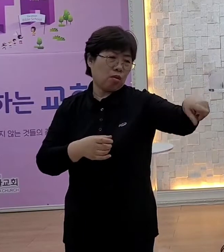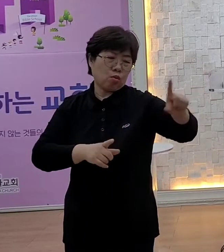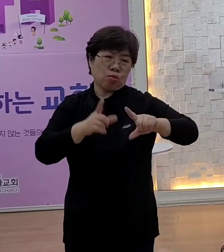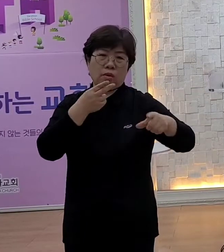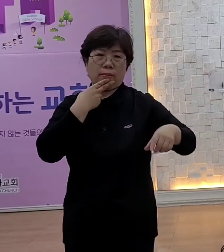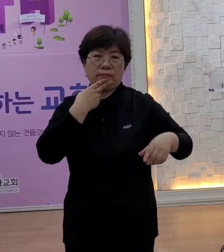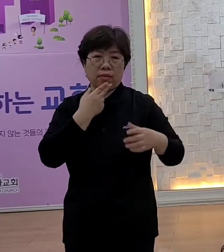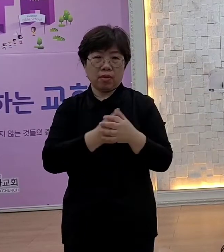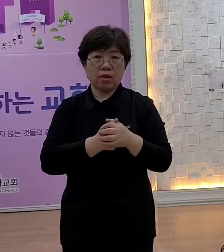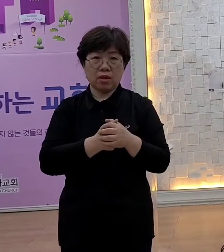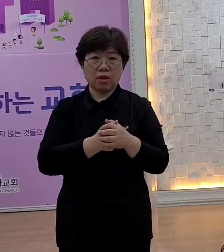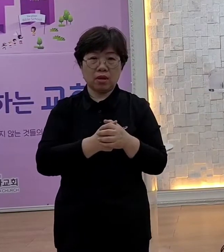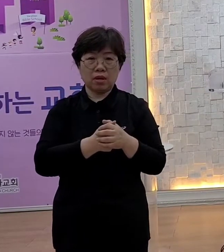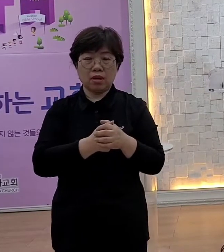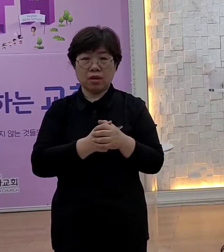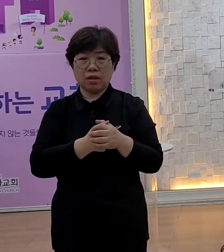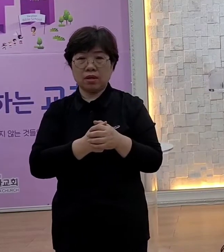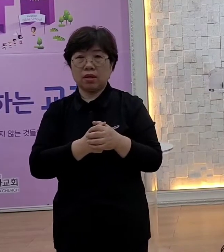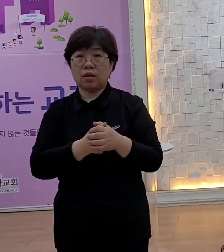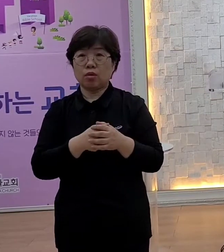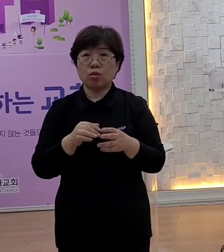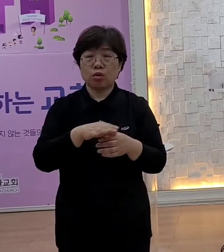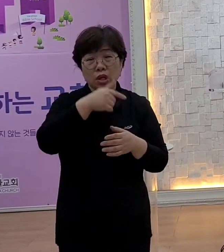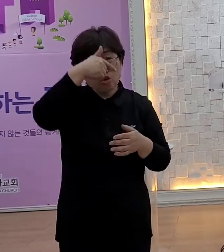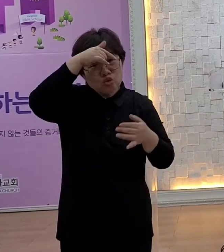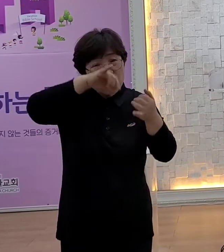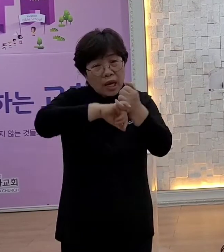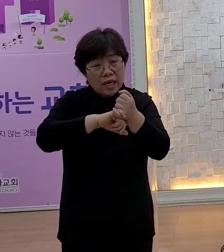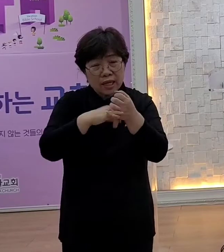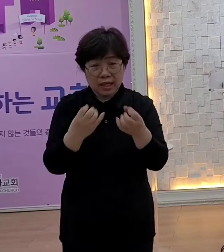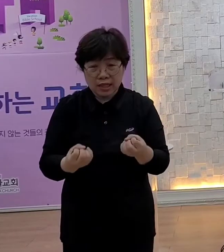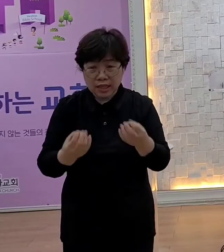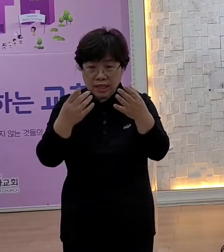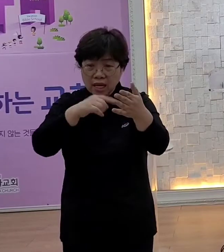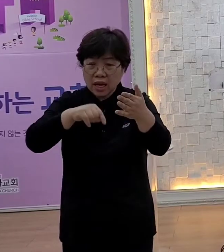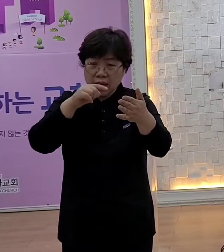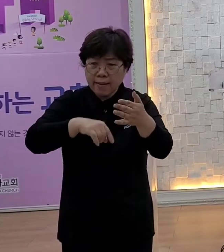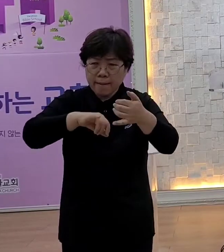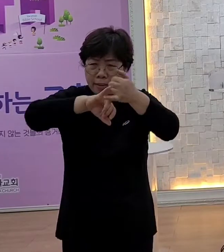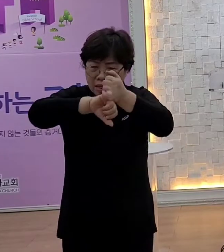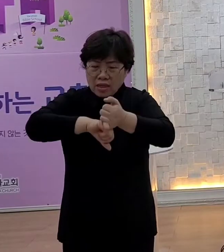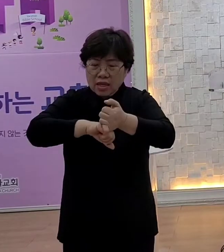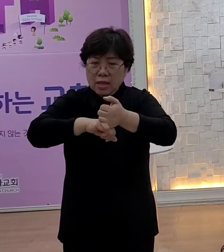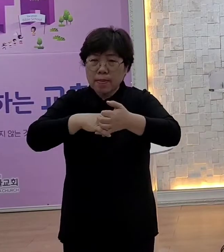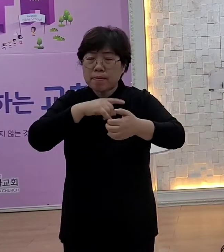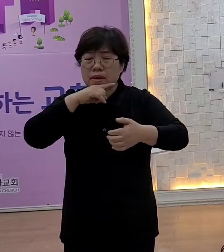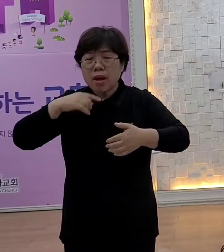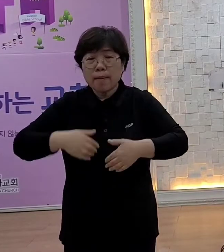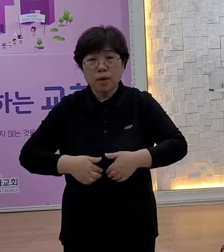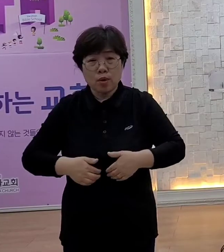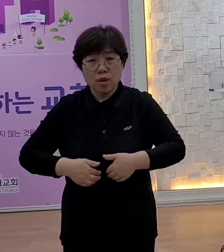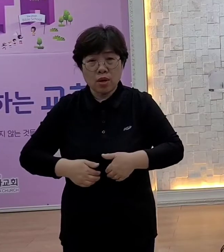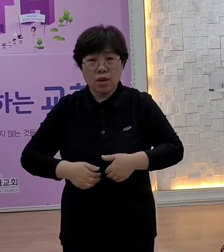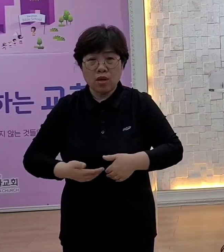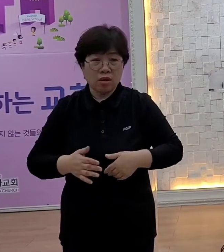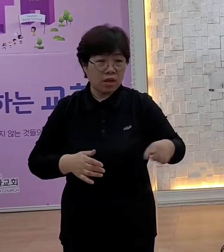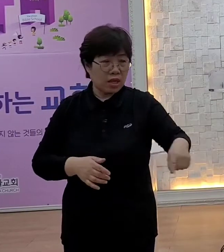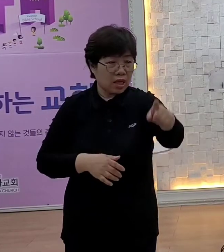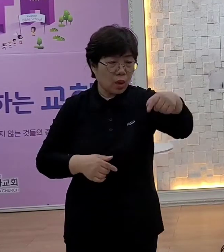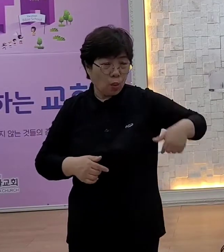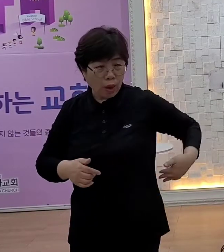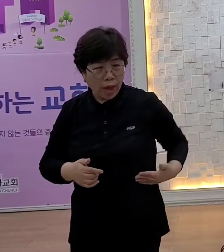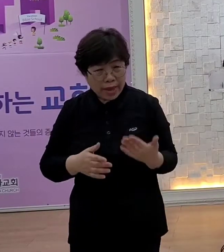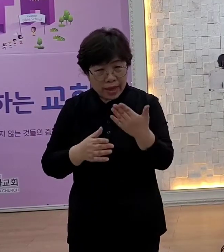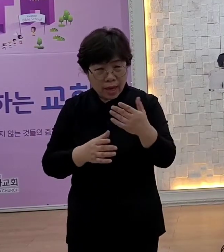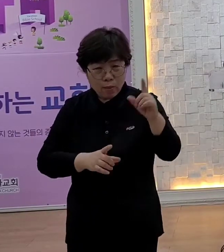그 요나서 그 물고기 뱃속에서 빠졌다가 나와가지고 니네에 가서 복음을 전하고 사람들이 다 회개했다는 그 어릴 때 들었던